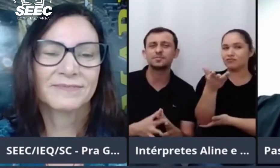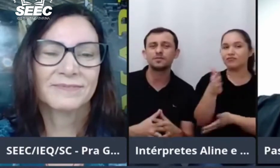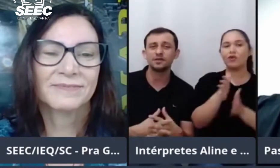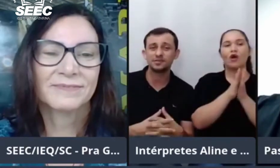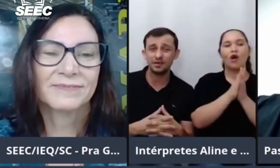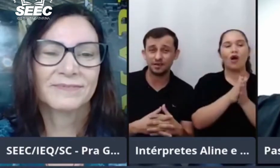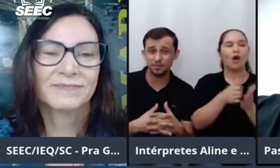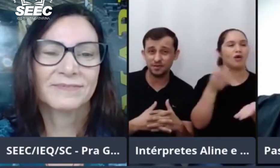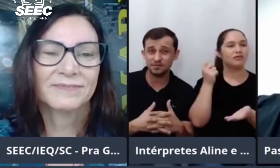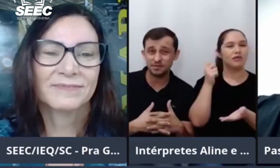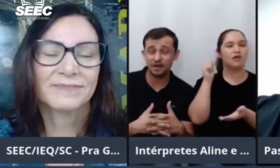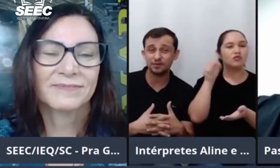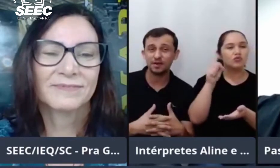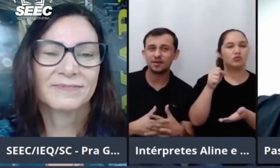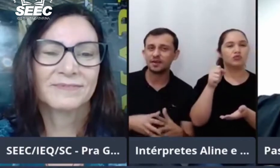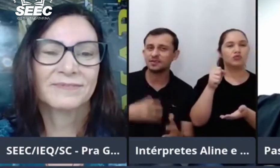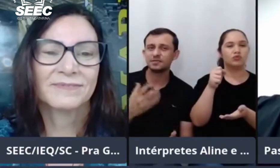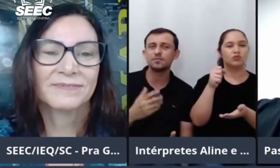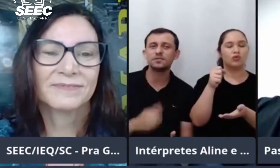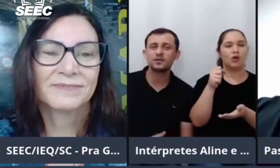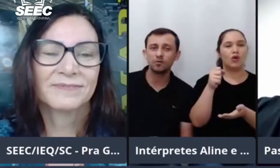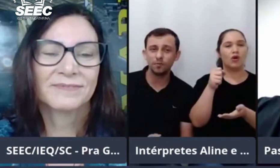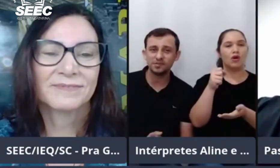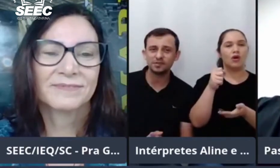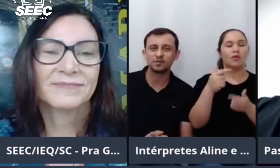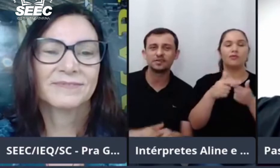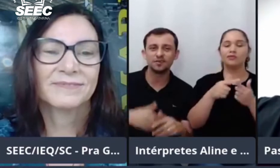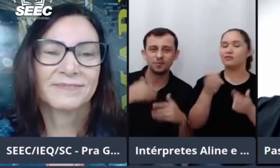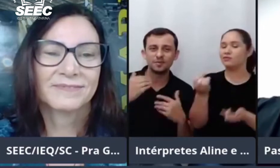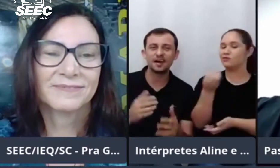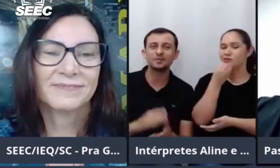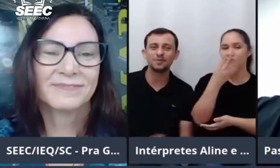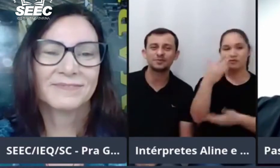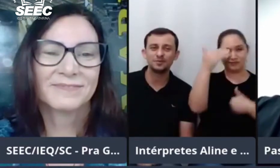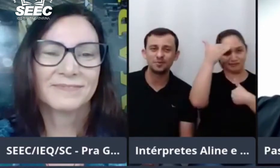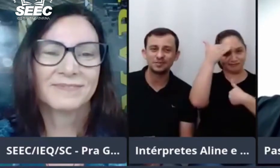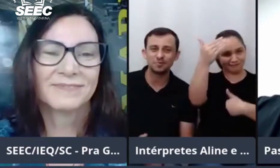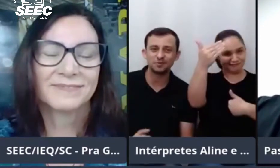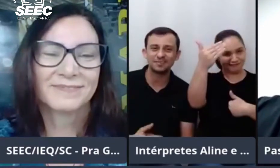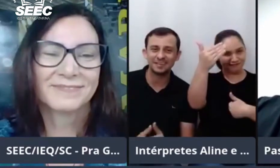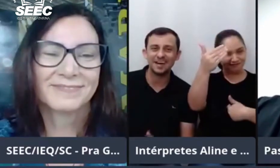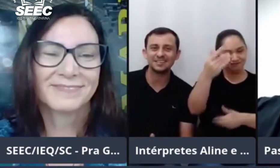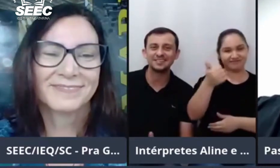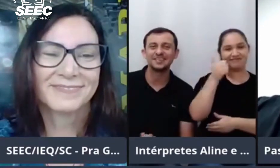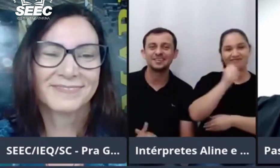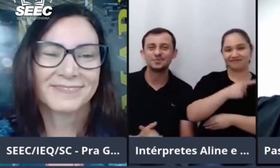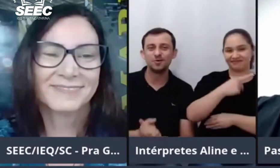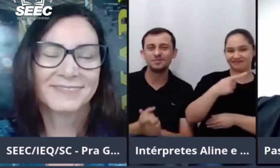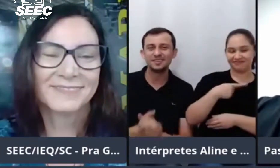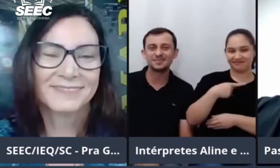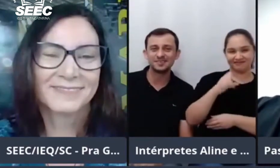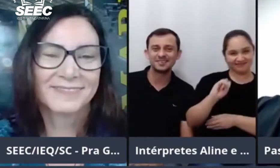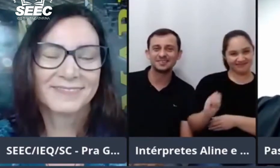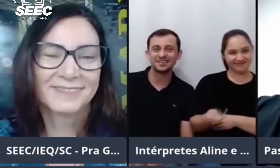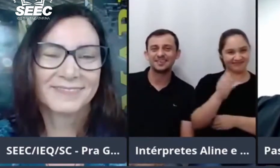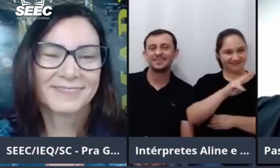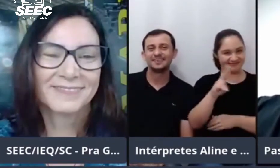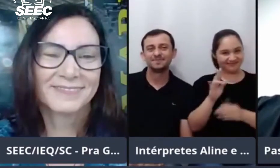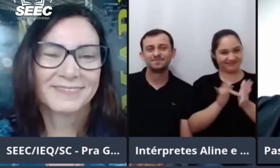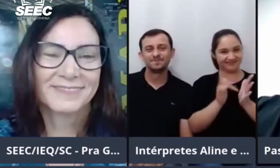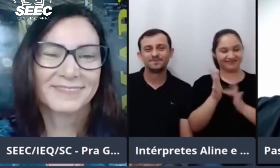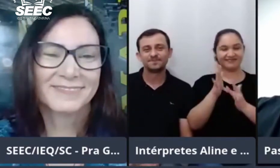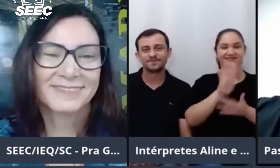buscar esse aprendizado, que é extremamente recompensador. Então, obrigado, pastor, por essa oportunidade. Em nome de Jesus.